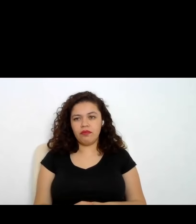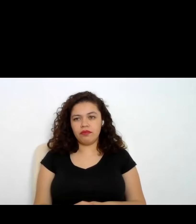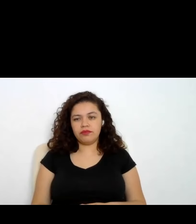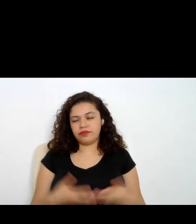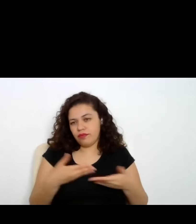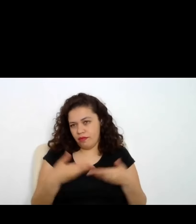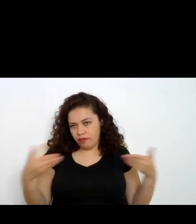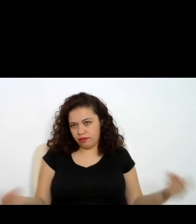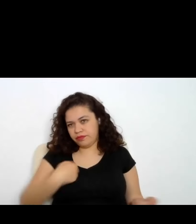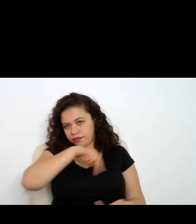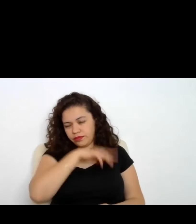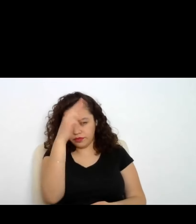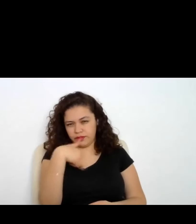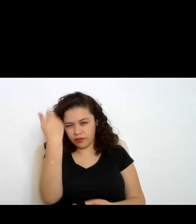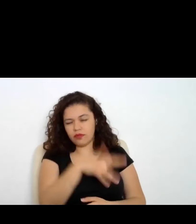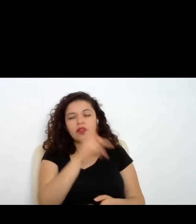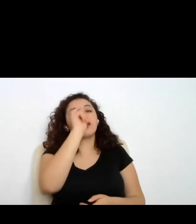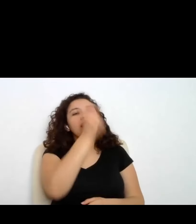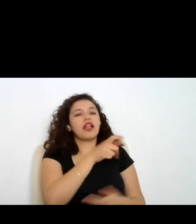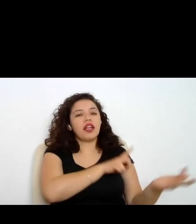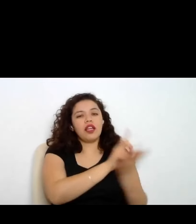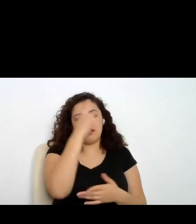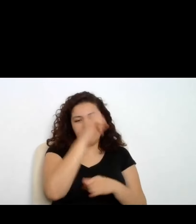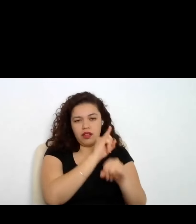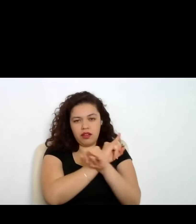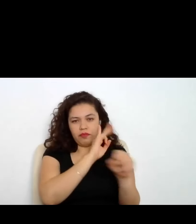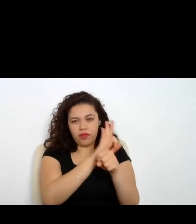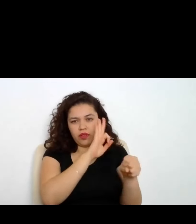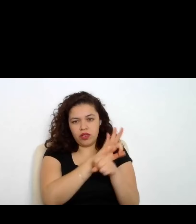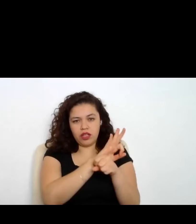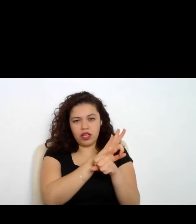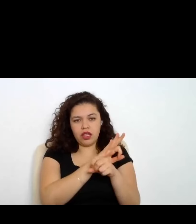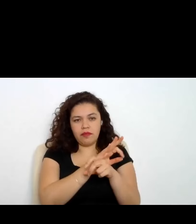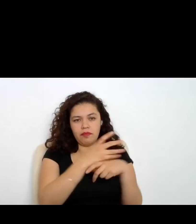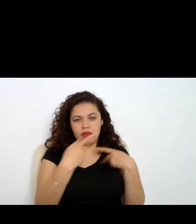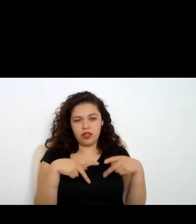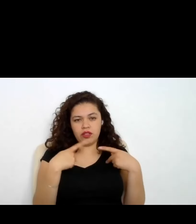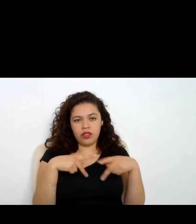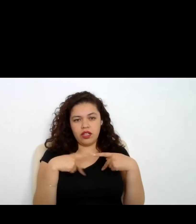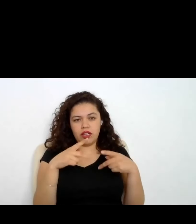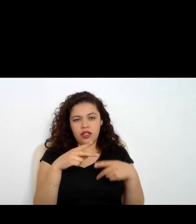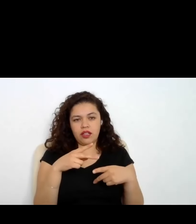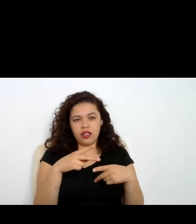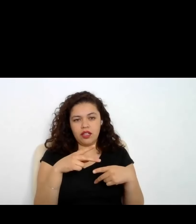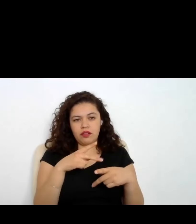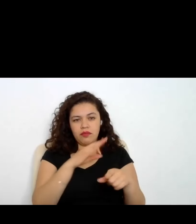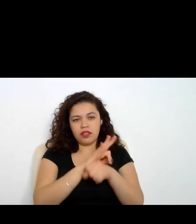ver en qué consiste el derecho a la protección de los datos personales.